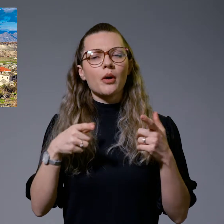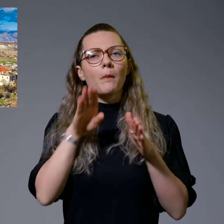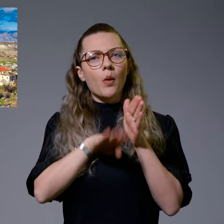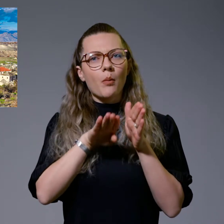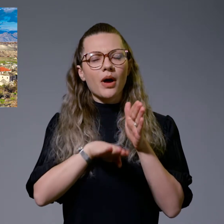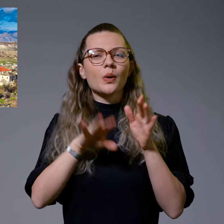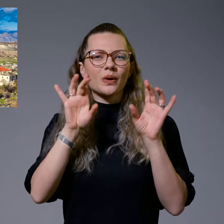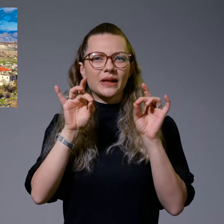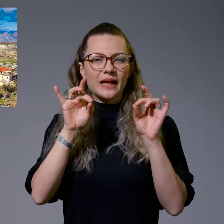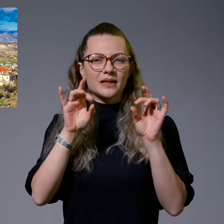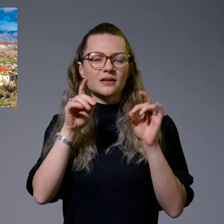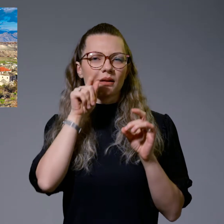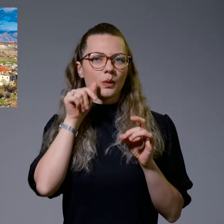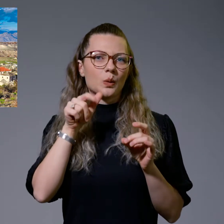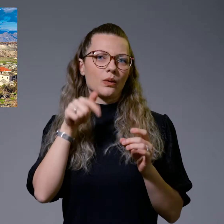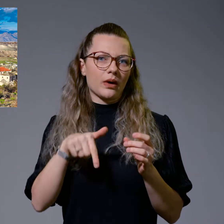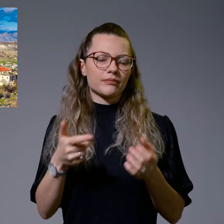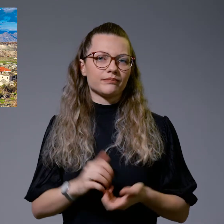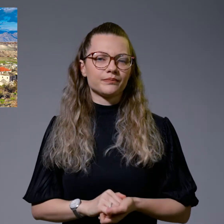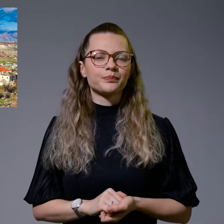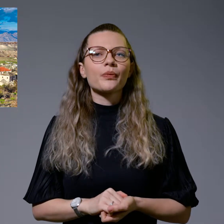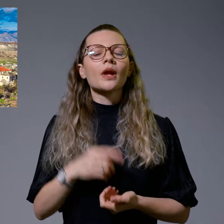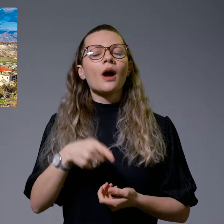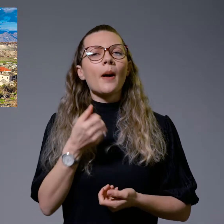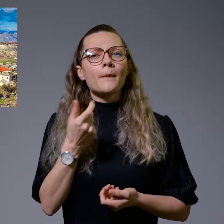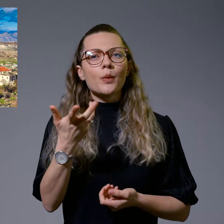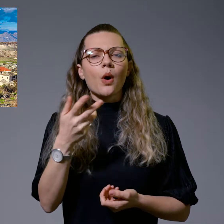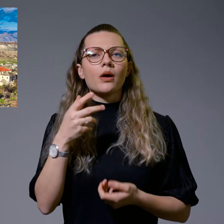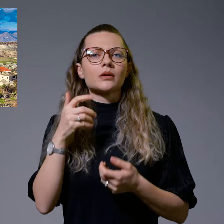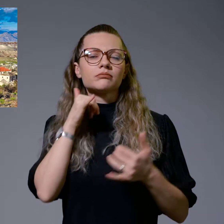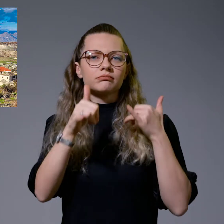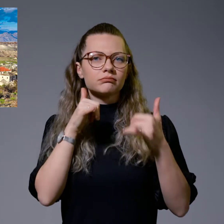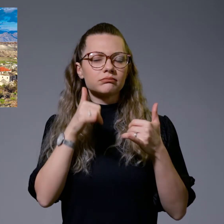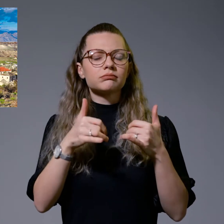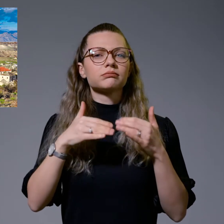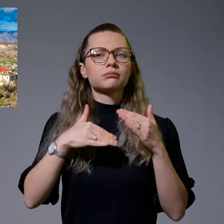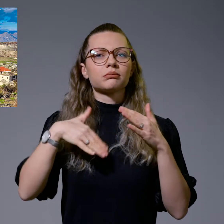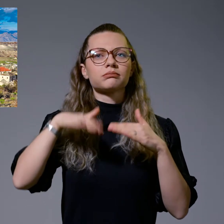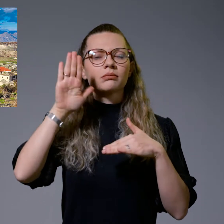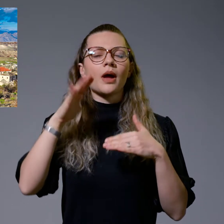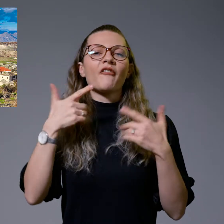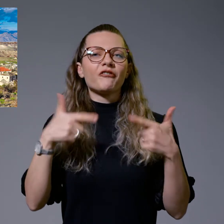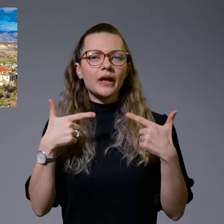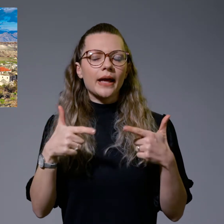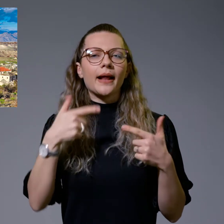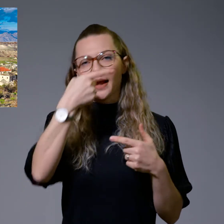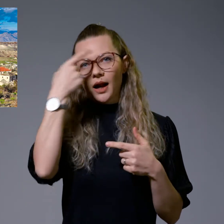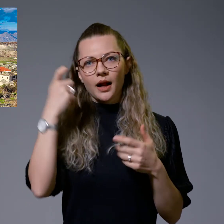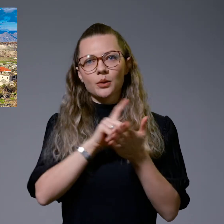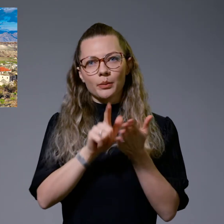10 постојани жители. Бројот на посетители се зголемува за викендите и летниот период.